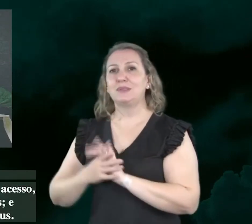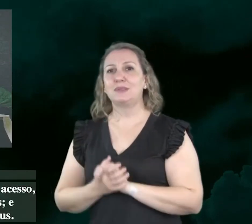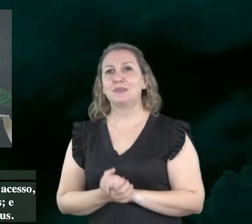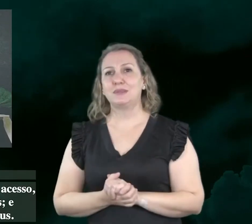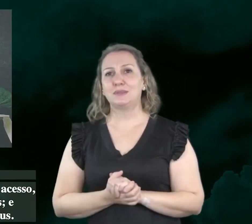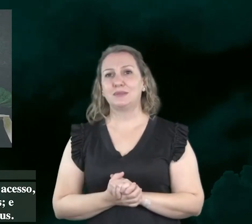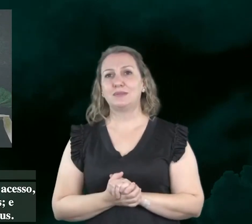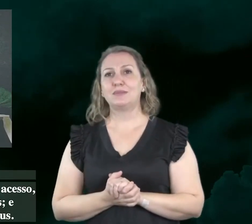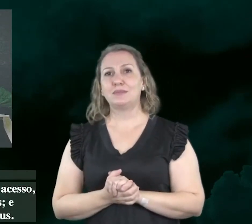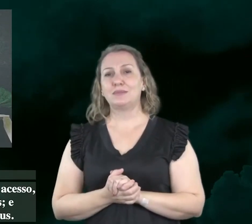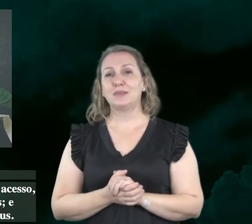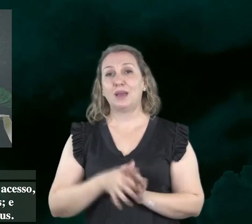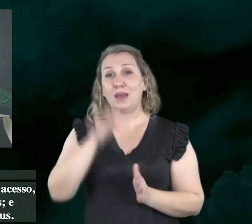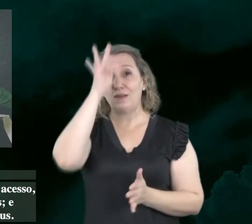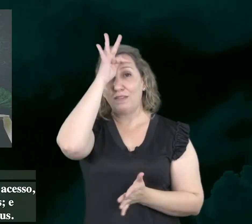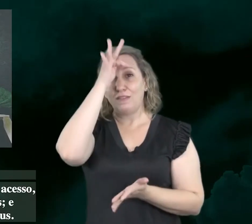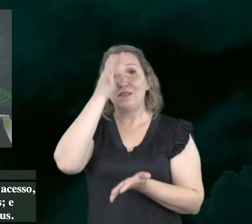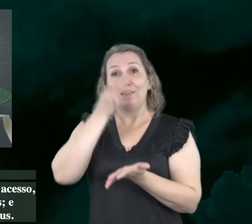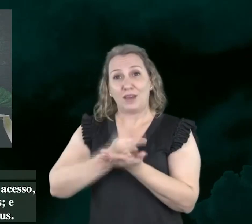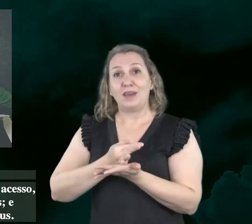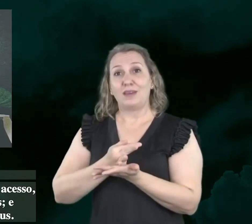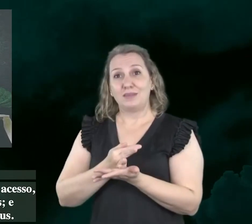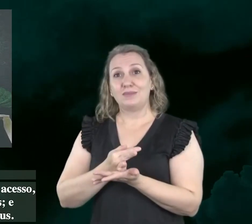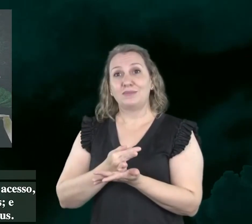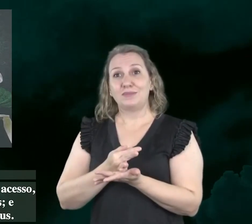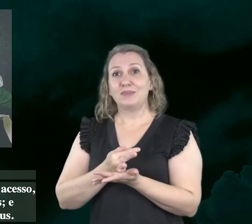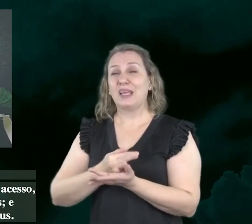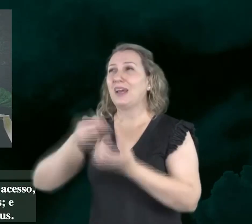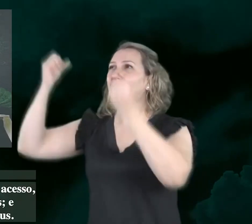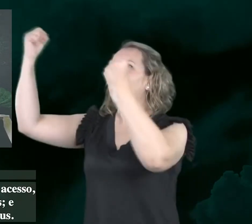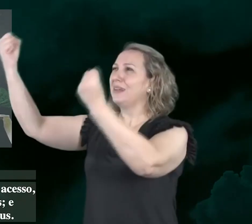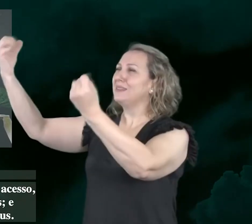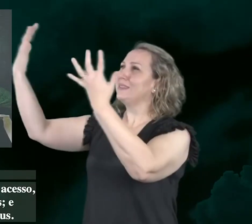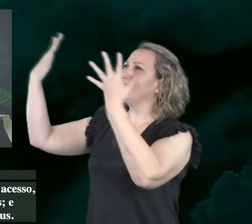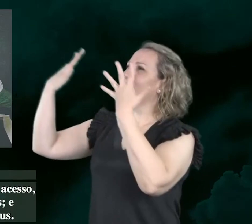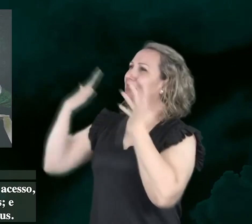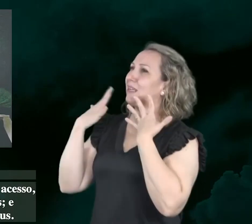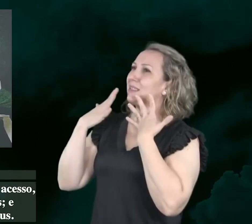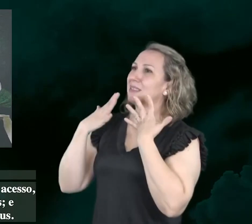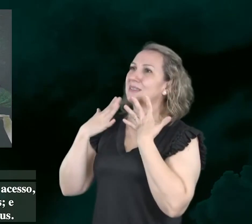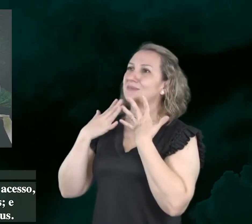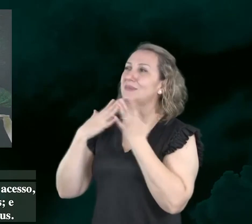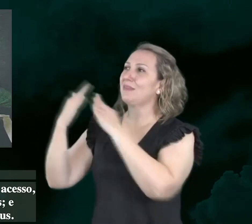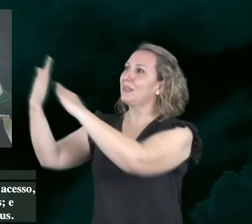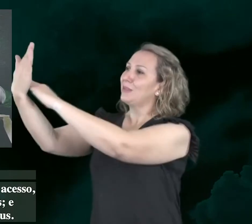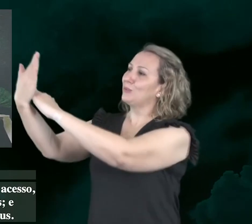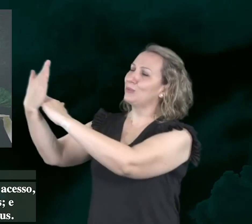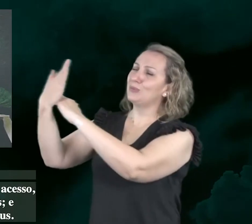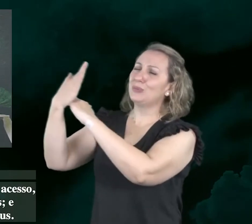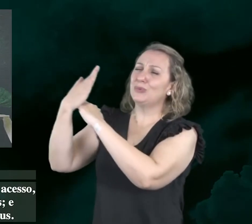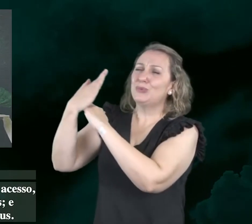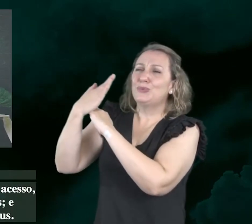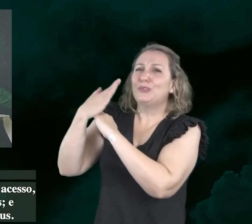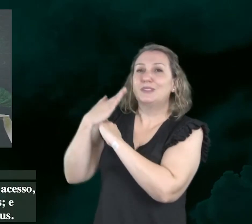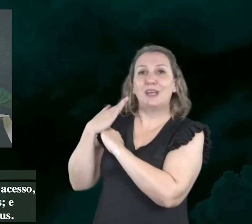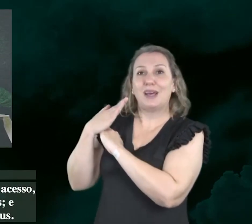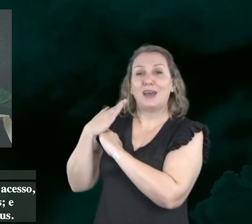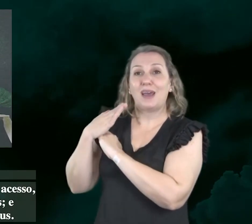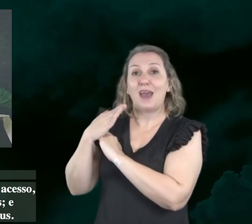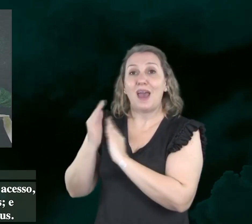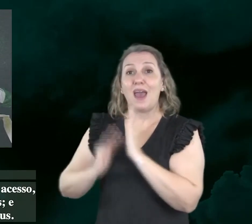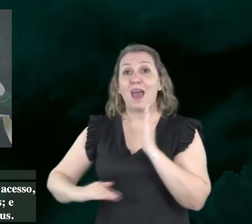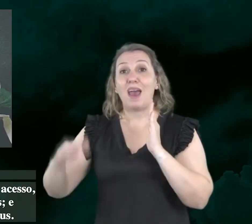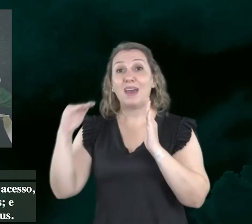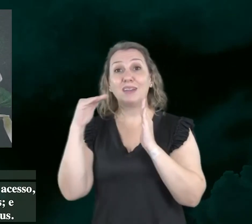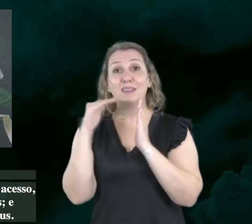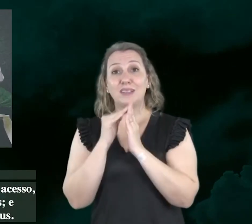fé a essa graça vai suprir tudo para você até você ser glorificado. Até o processo